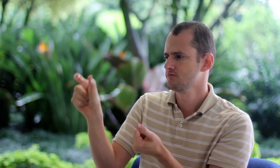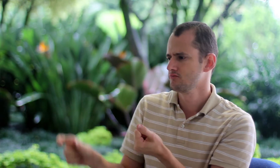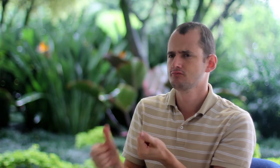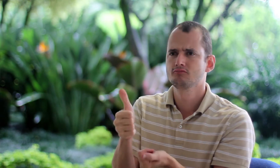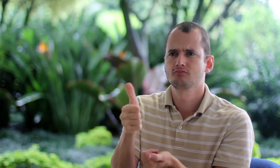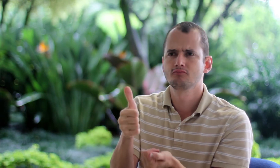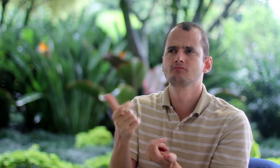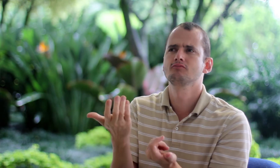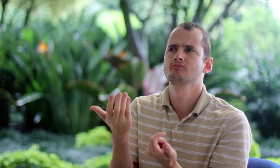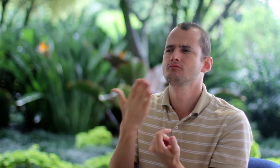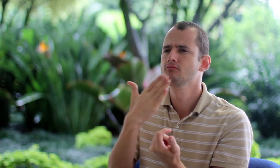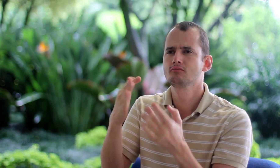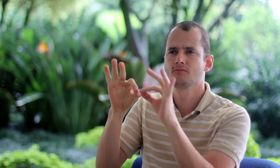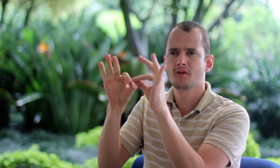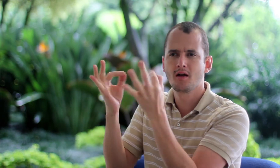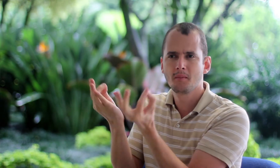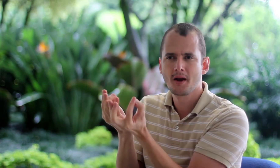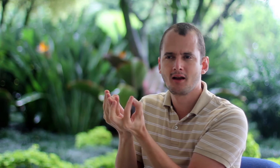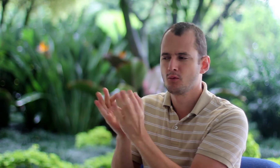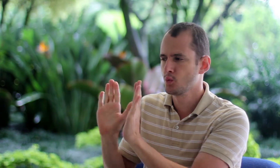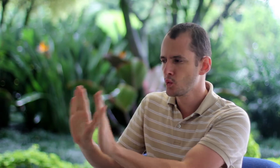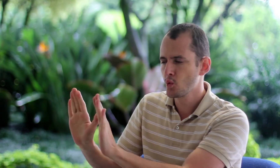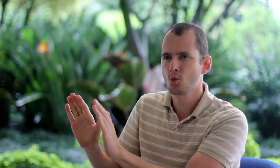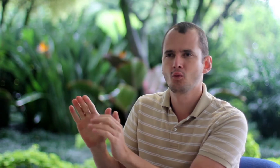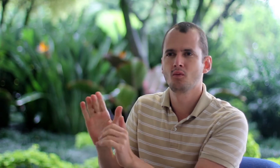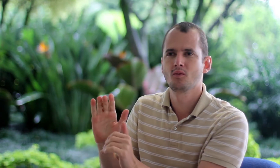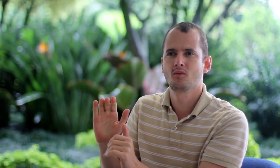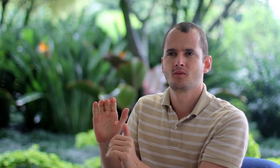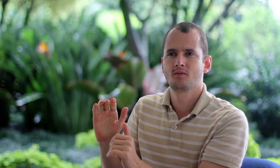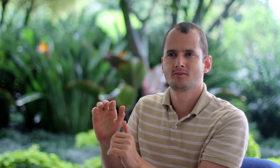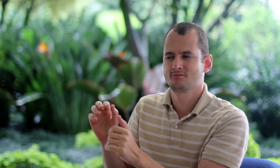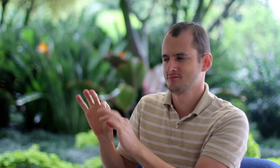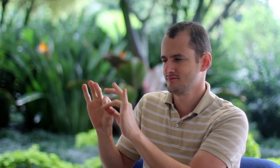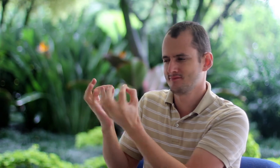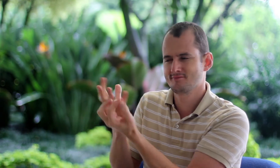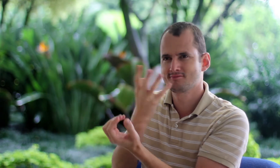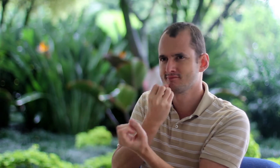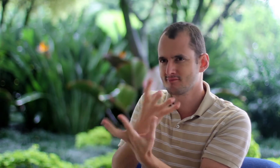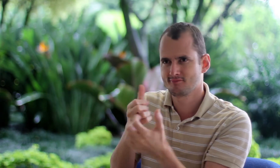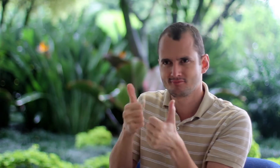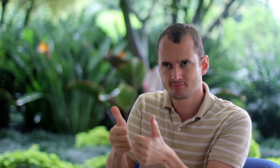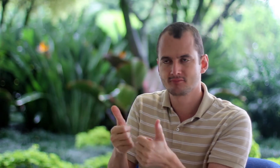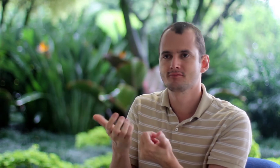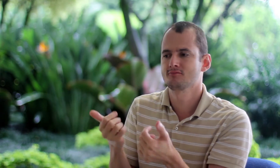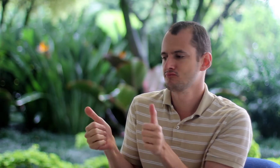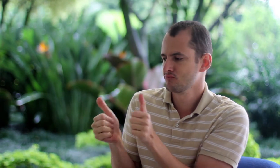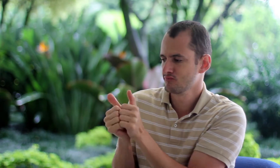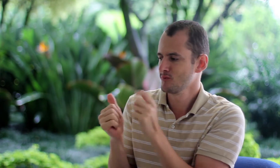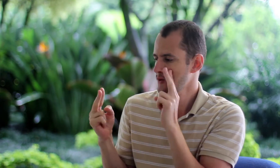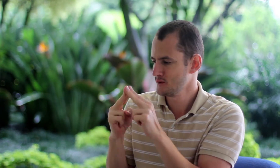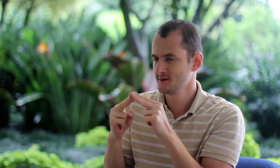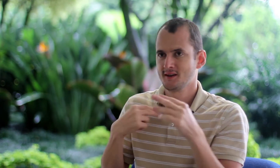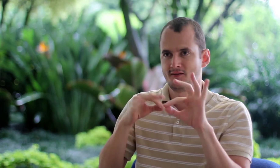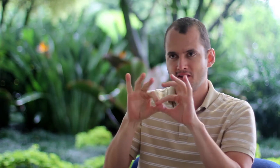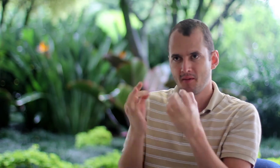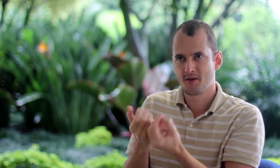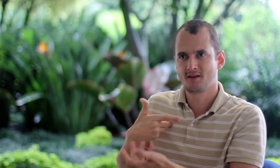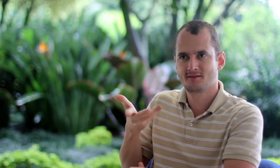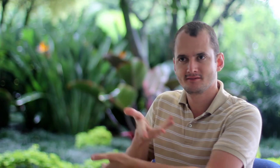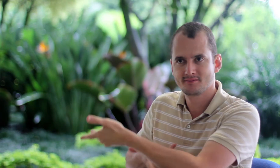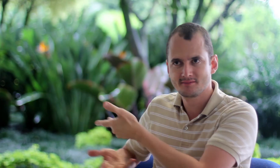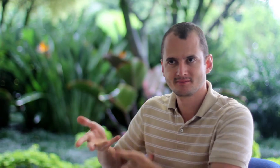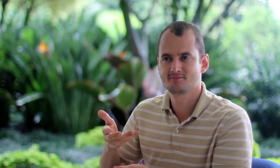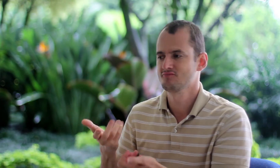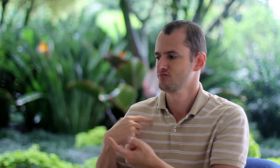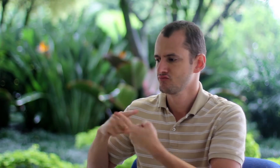Ver que eres una buena persona, que tienes una buena familia, una familia muy bella. Poder compartir, conocer y que tú conozcas